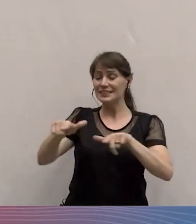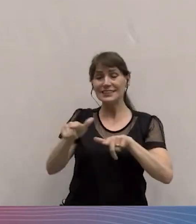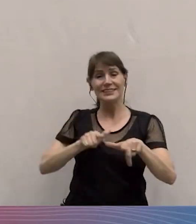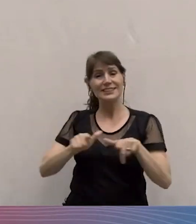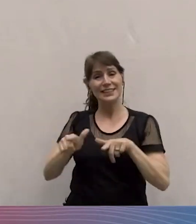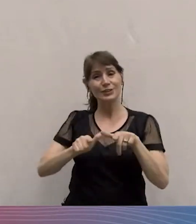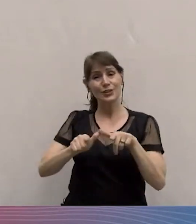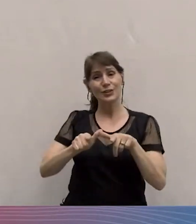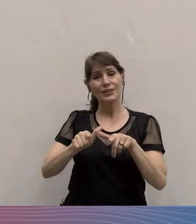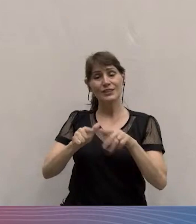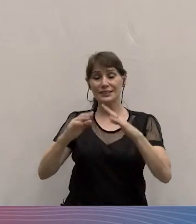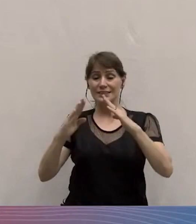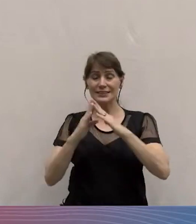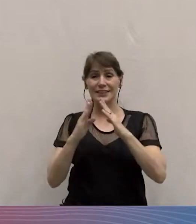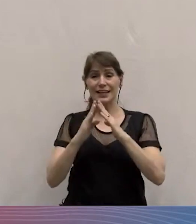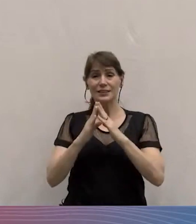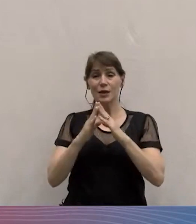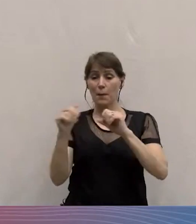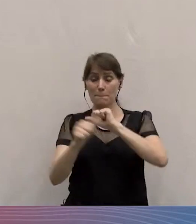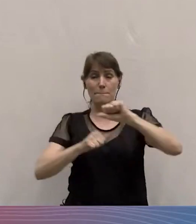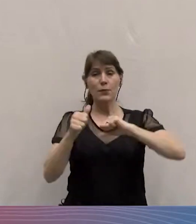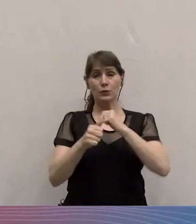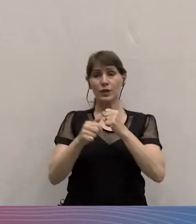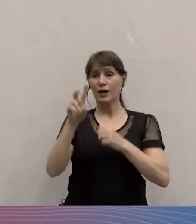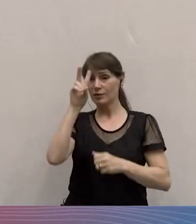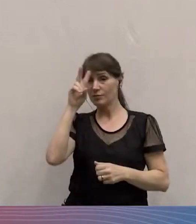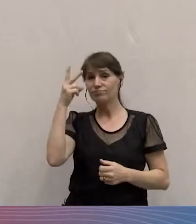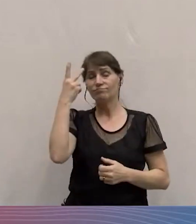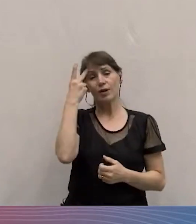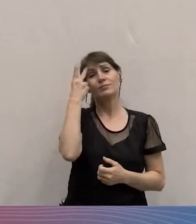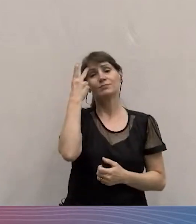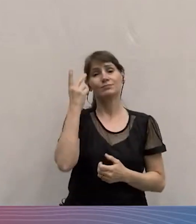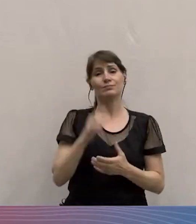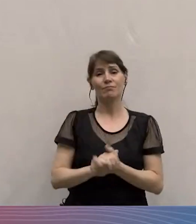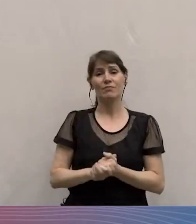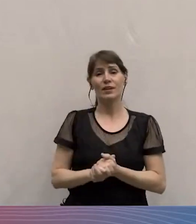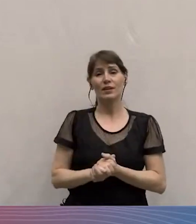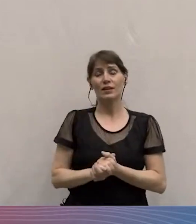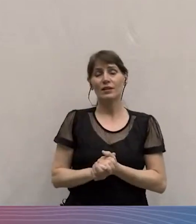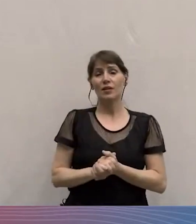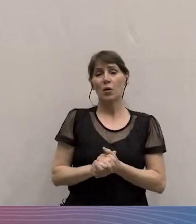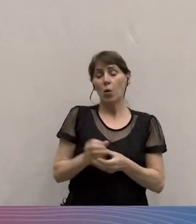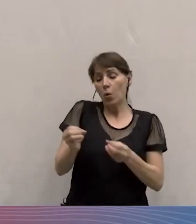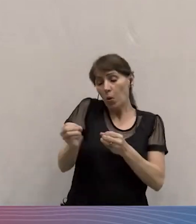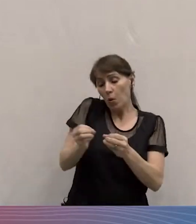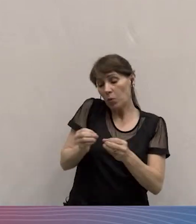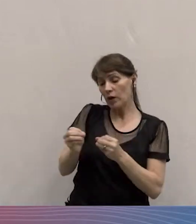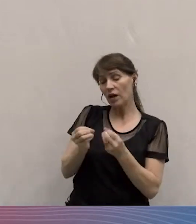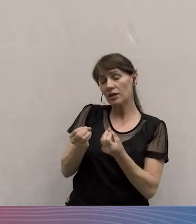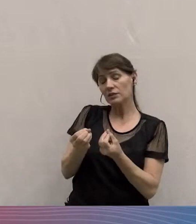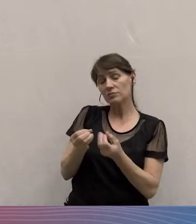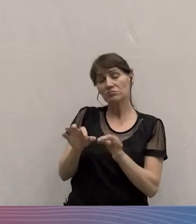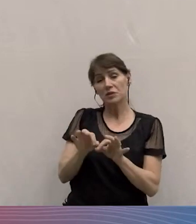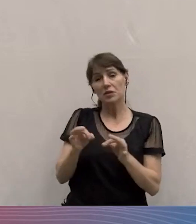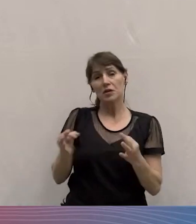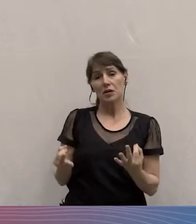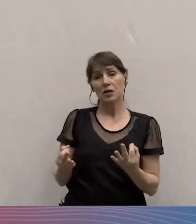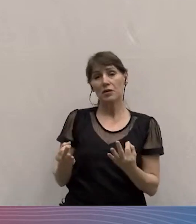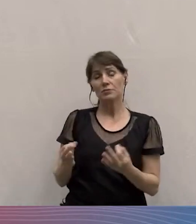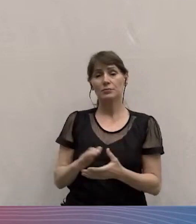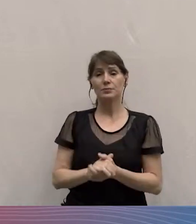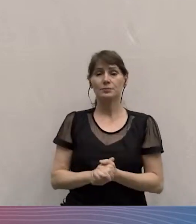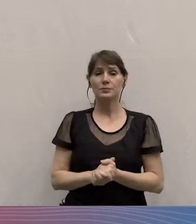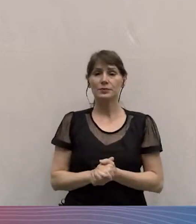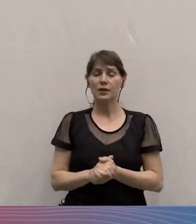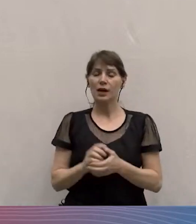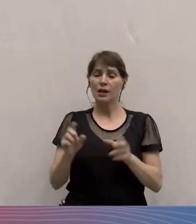Trabalhadores que saem da sua caixa convencional, do seu serviço tradicional. Irmãos,